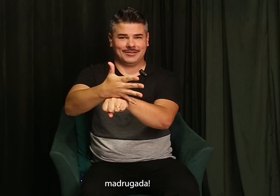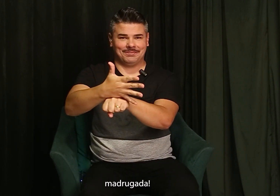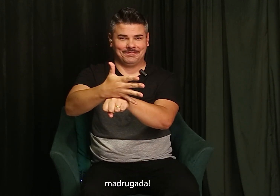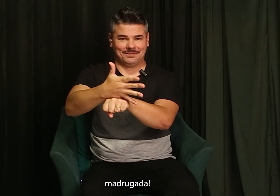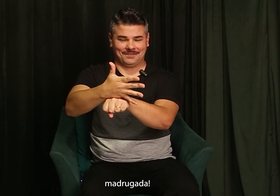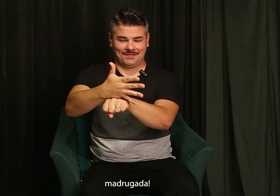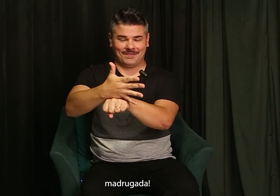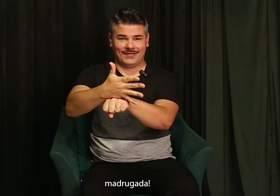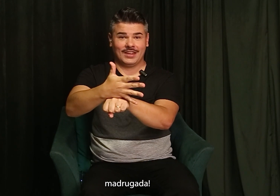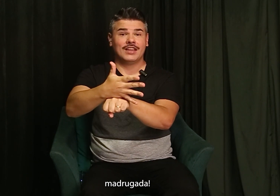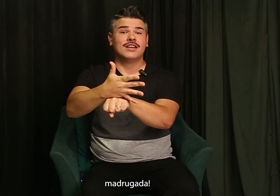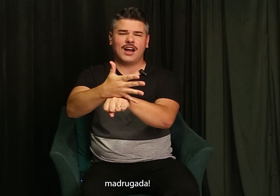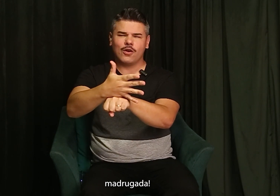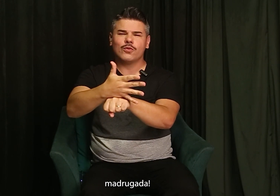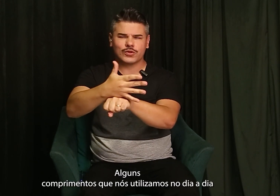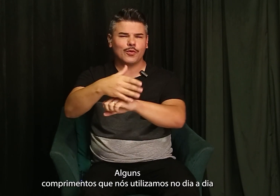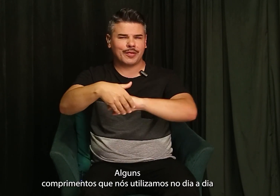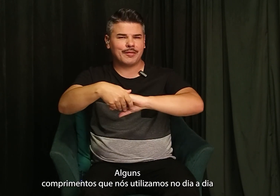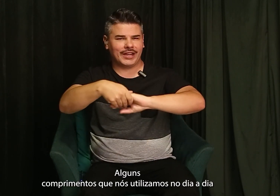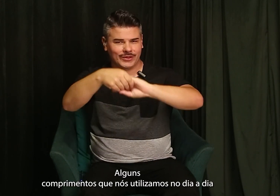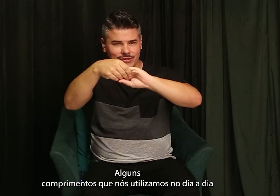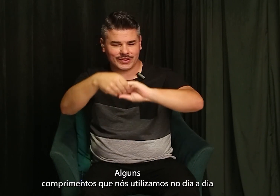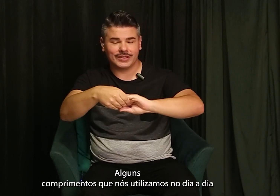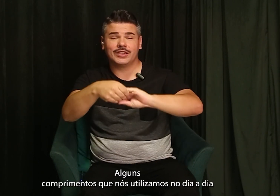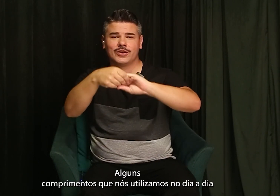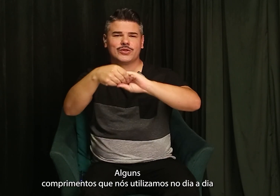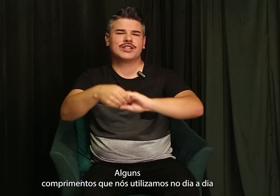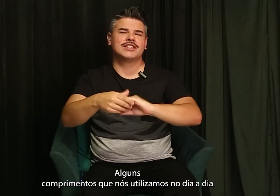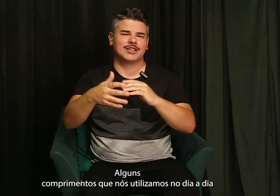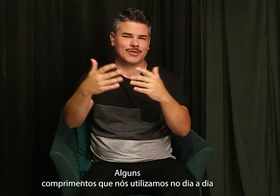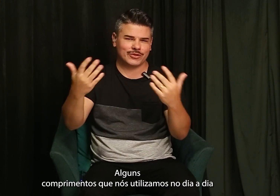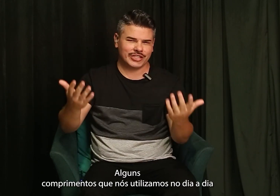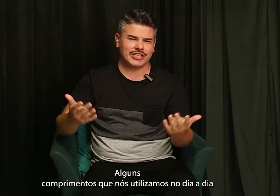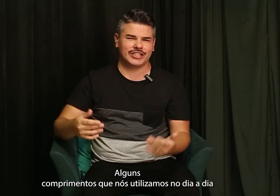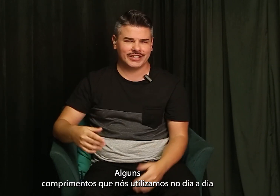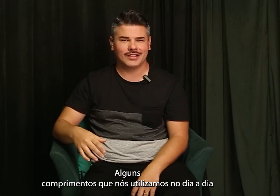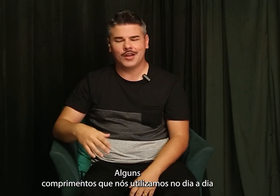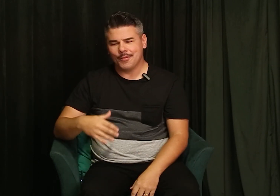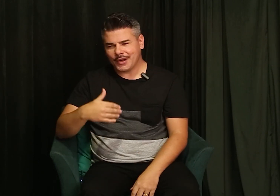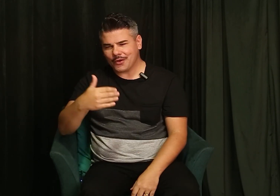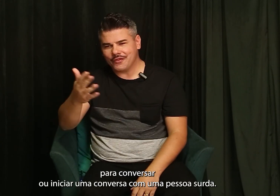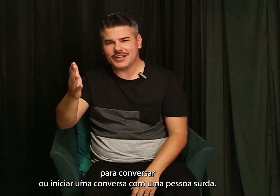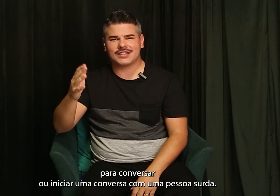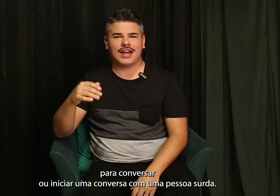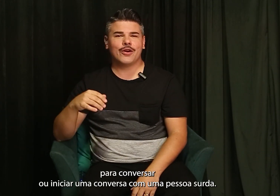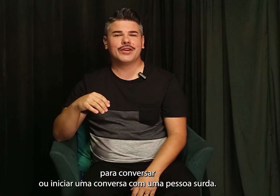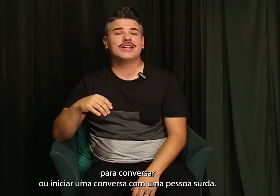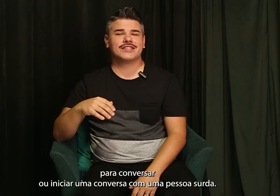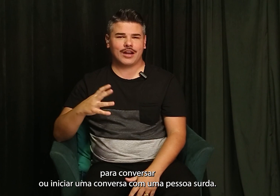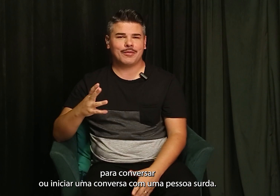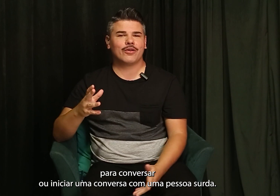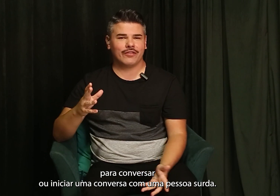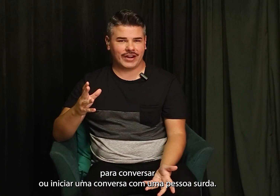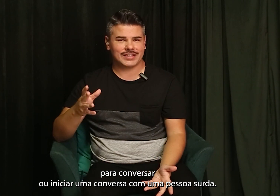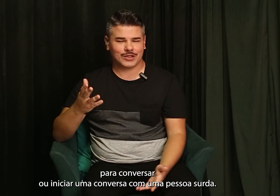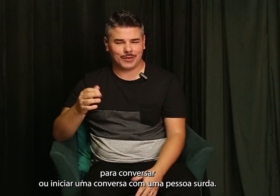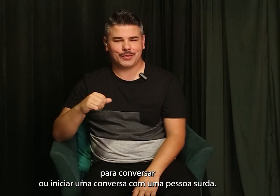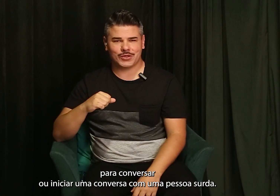madrugada. Alguns cumprimentos que nós utilizamos no dia a dia para conversar ou iniciar uma conversa com uma